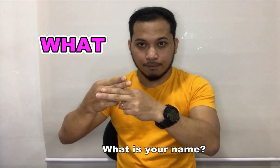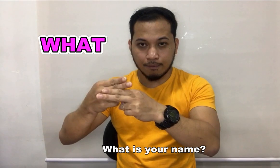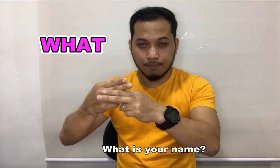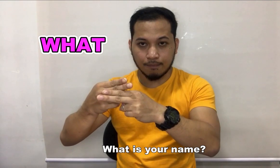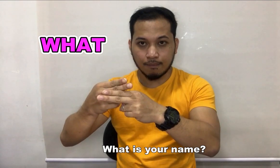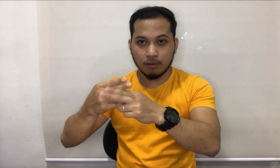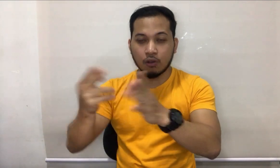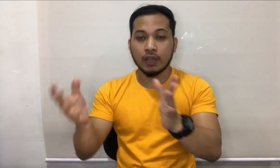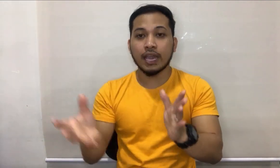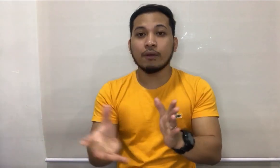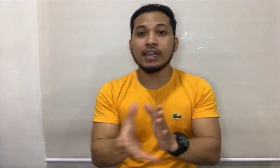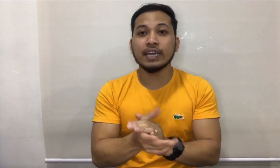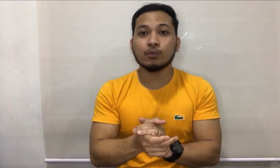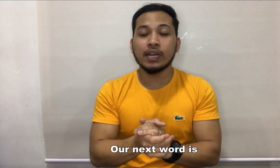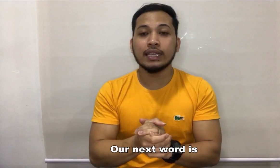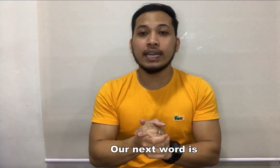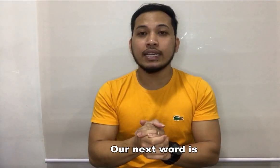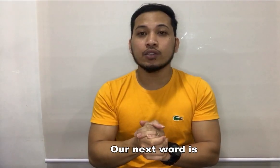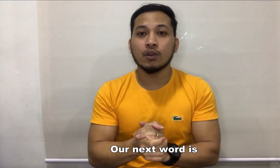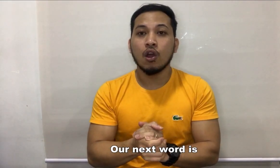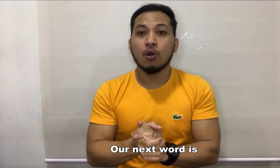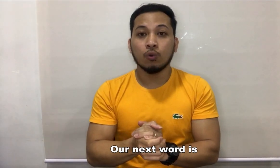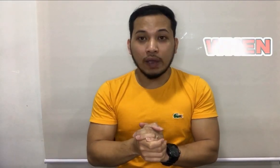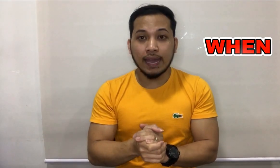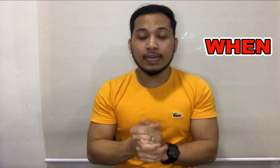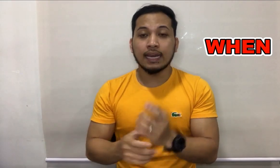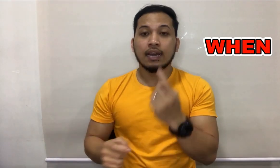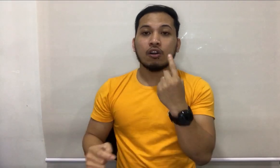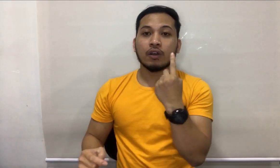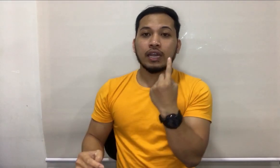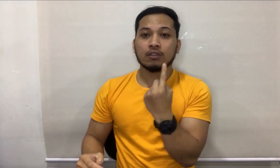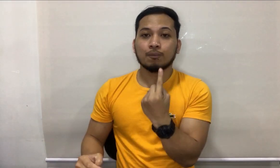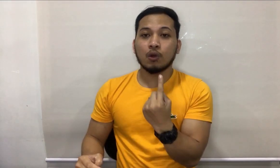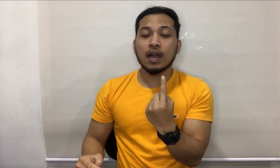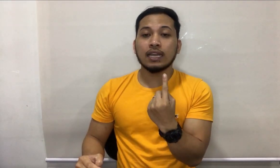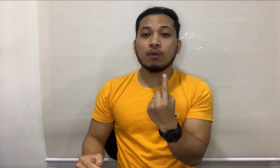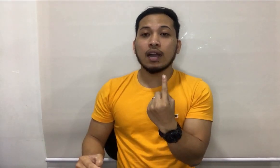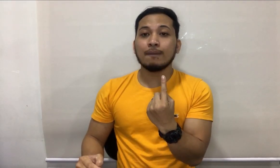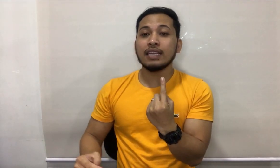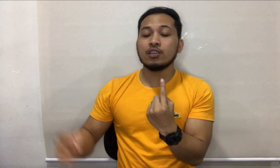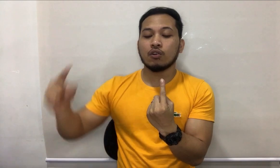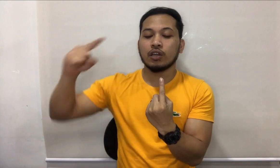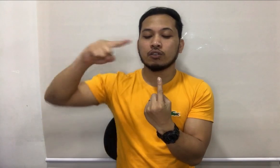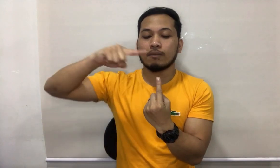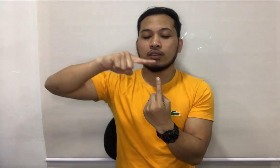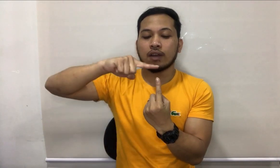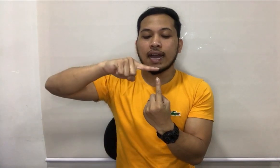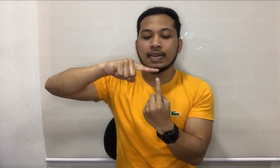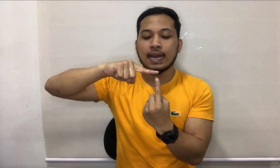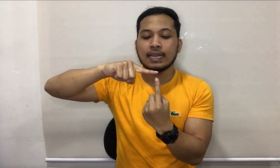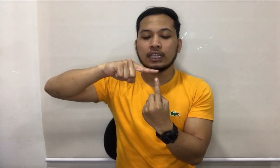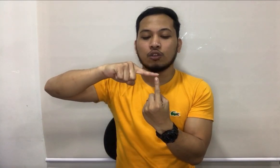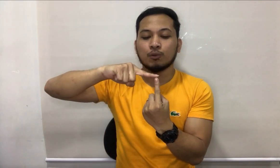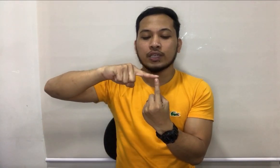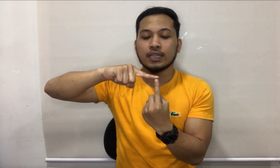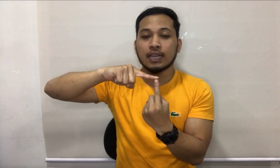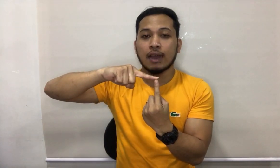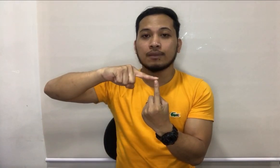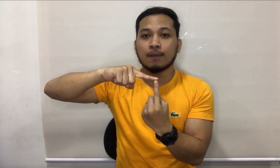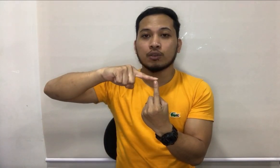name? Okay, our next word is when. Okay, ito po ang kaliwang kamay ninyo. Ito naman yung kanan. Nandito po siya sa top.